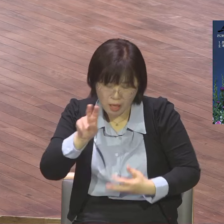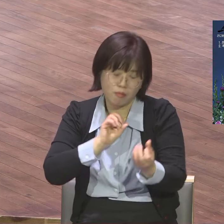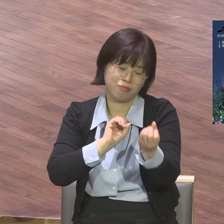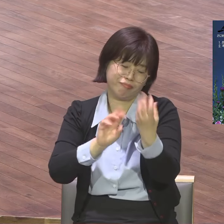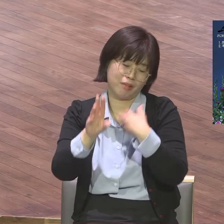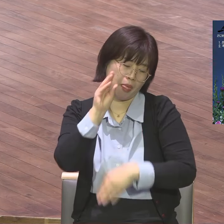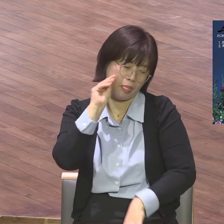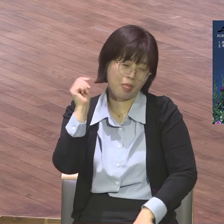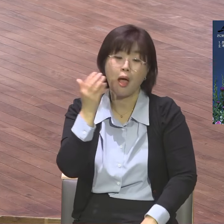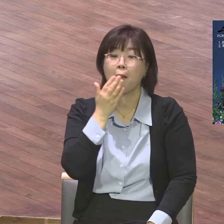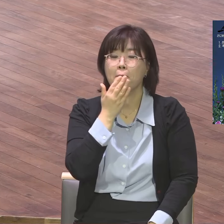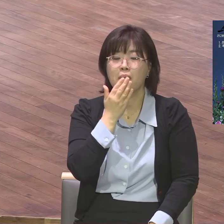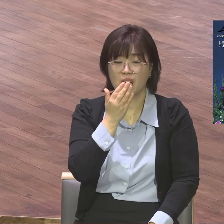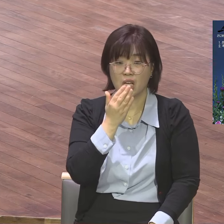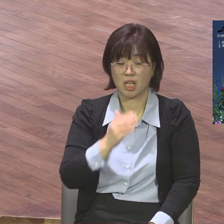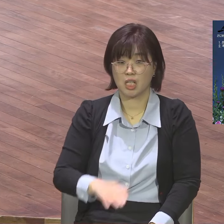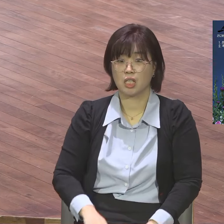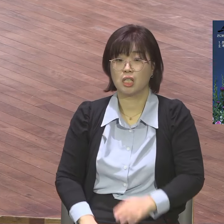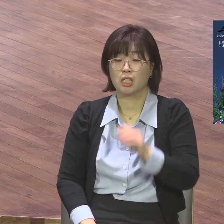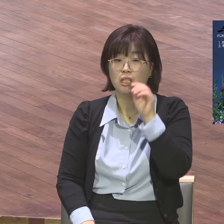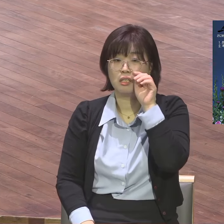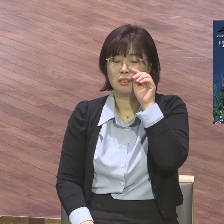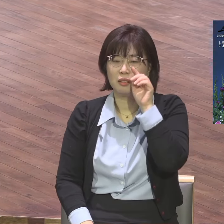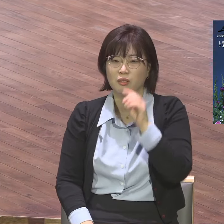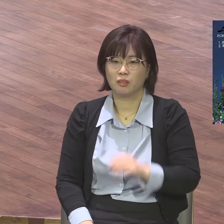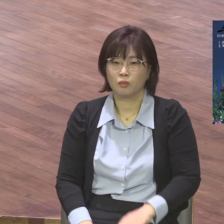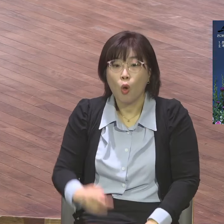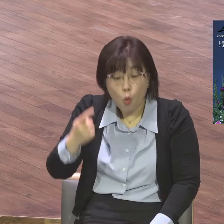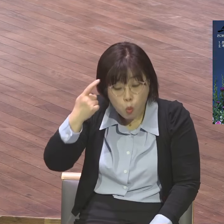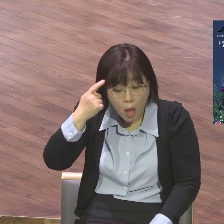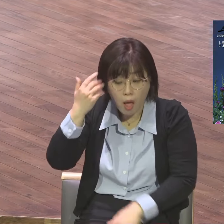이거는 사람이 하는 말이 아니라 하나님의 말씀이니까.